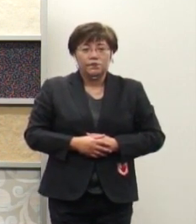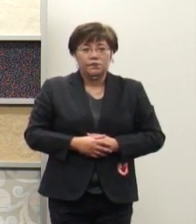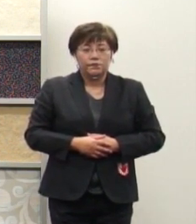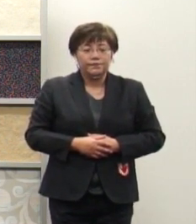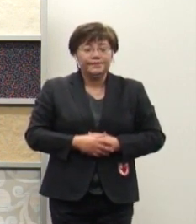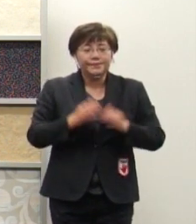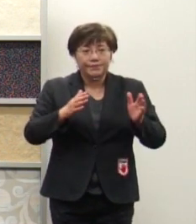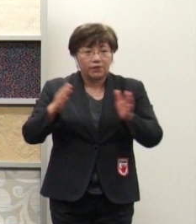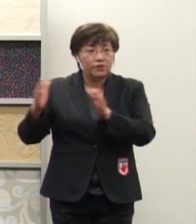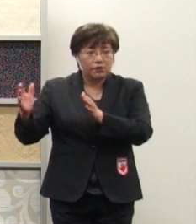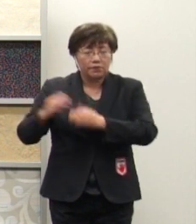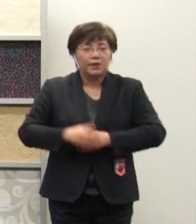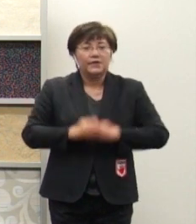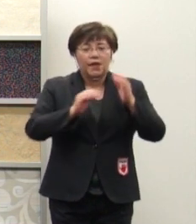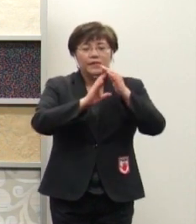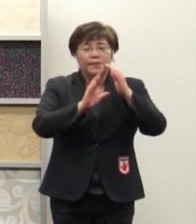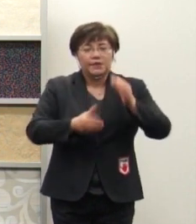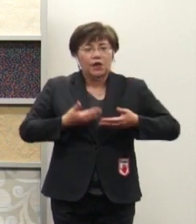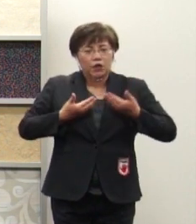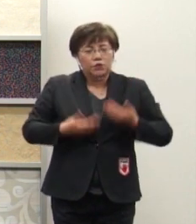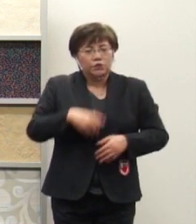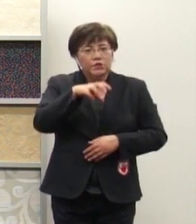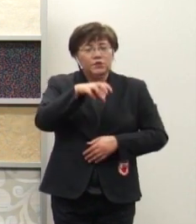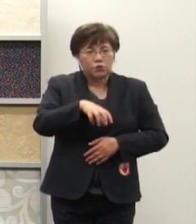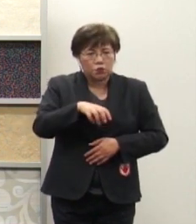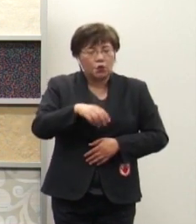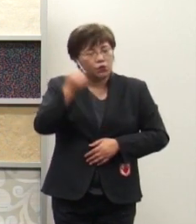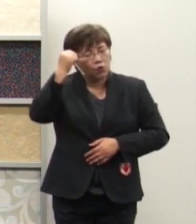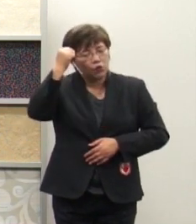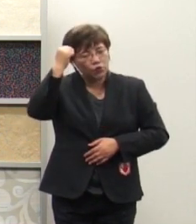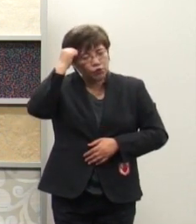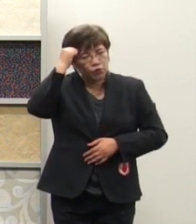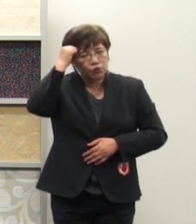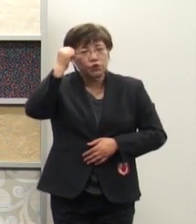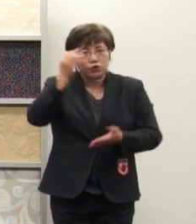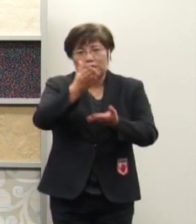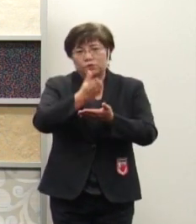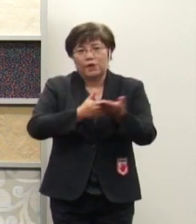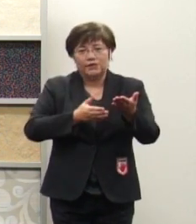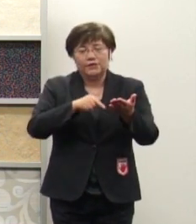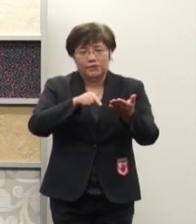次に、山梨グリーンゾーン宿泊割の拡充についてです。